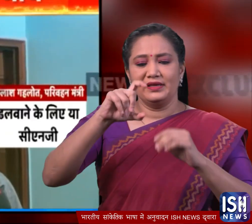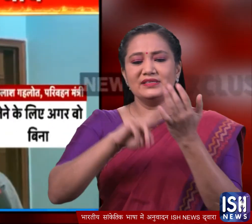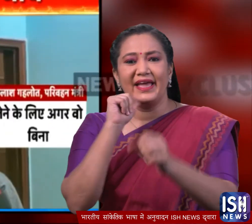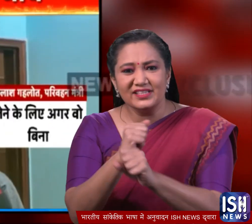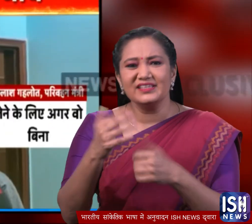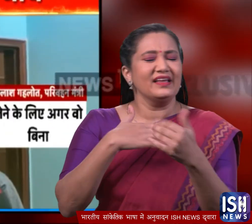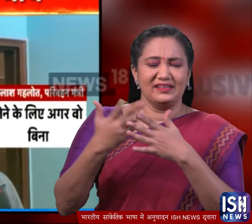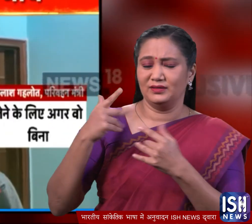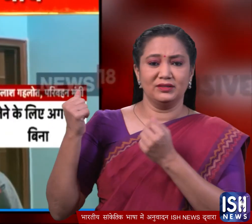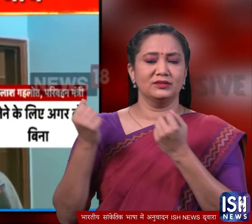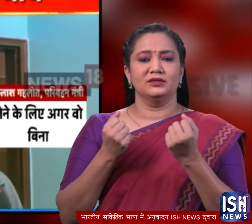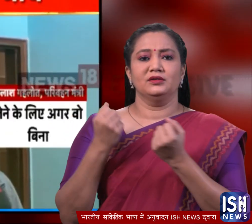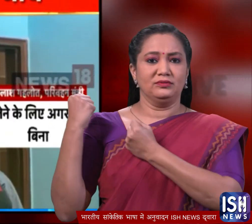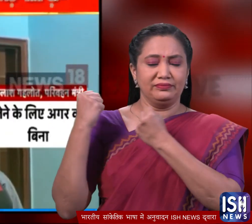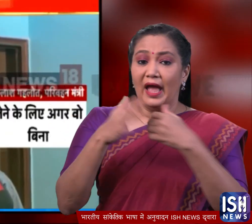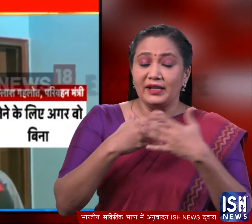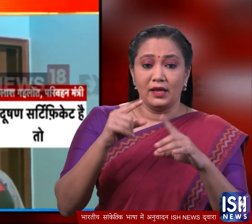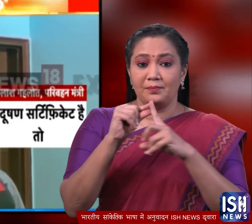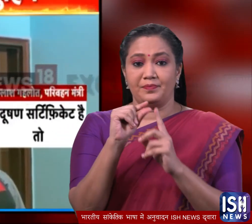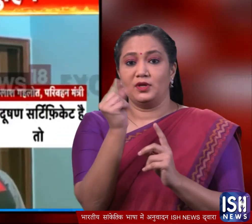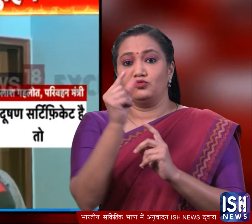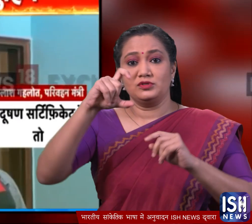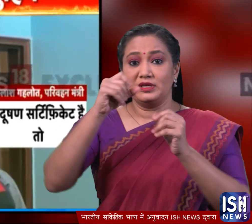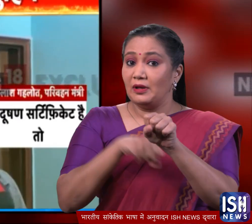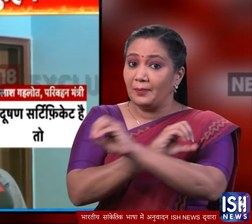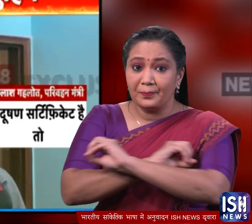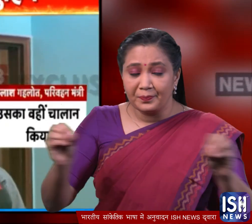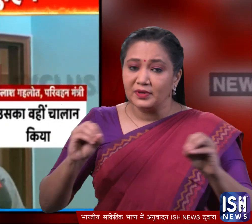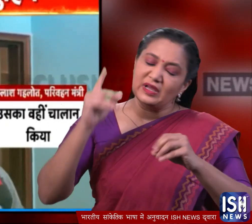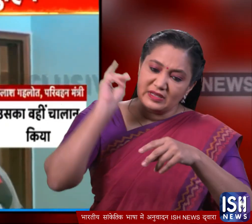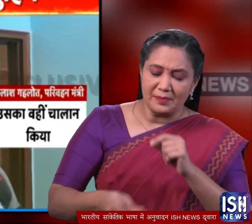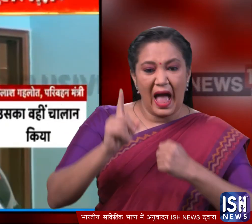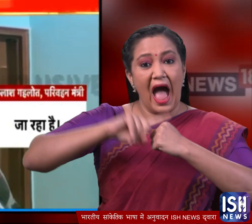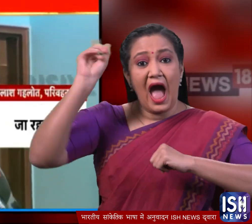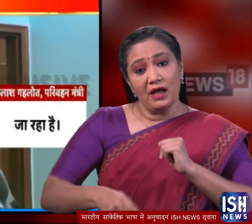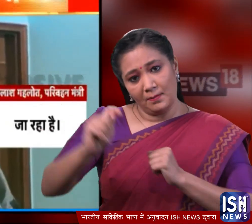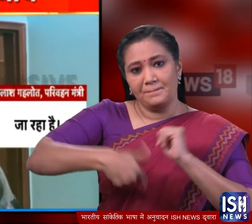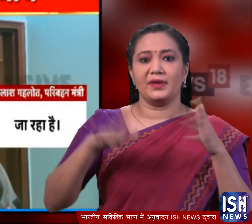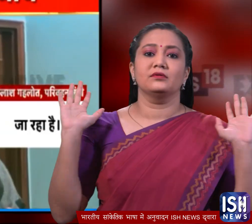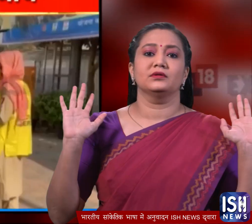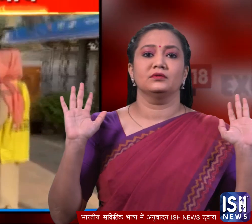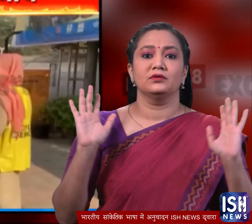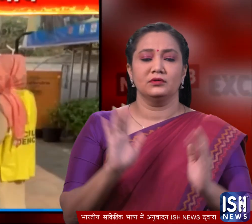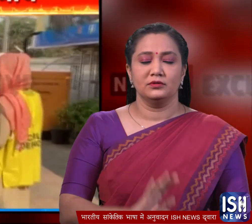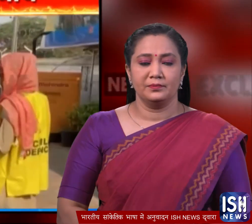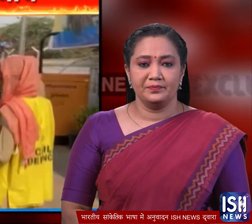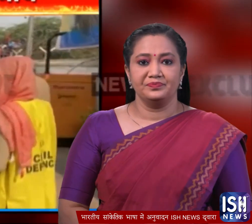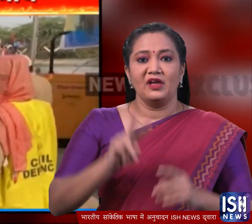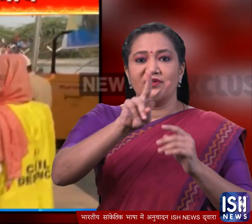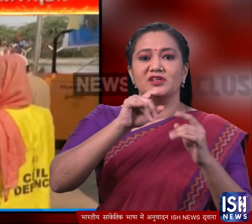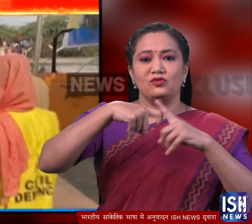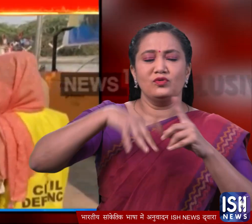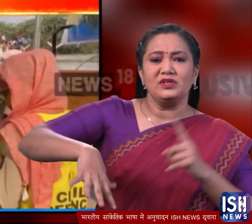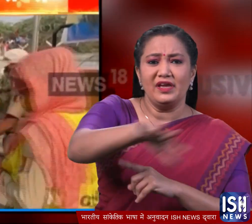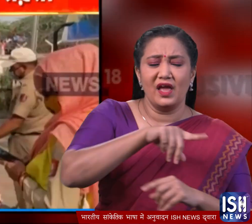या सीएनजी लेने के लिए अगर वो विदाउट पोल्यूशन सर्टिफिकेट है तो उसको वहीं चालान किया जा रहा है। दावा किया गया कि